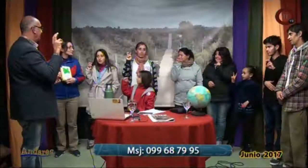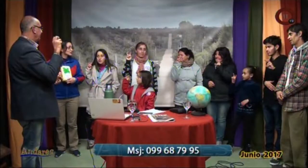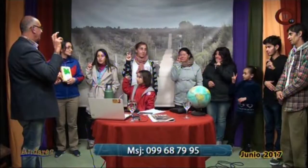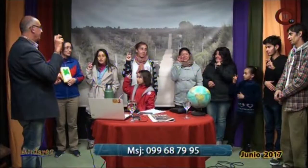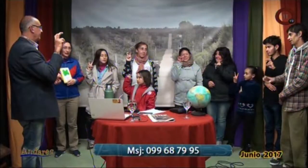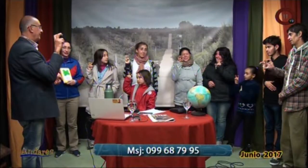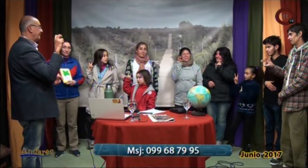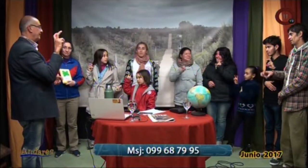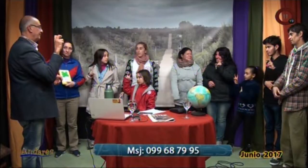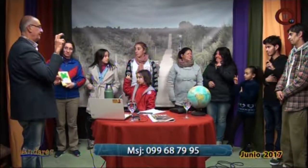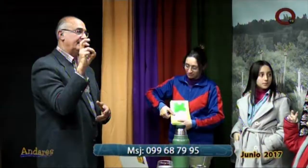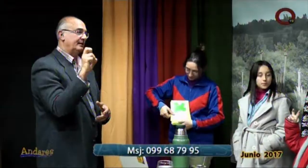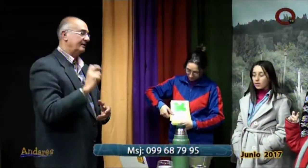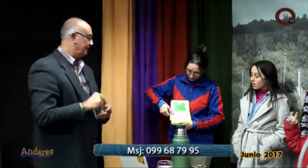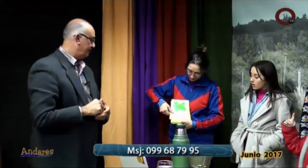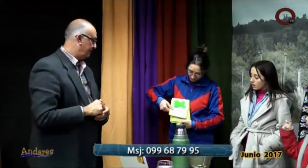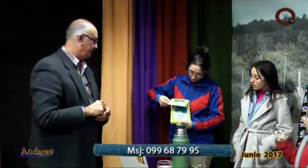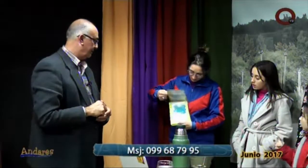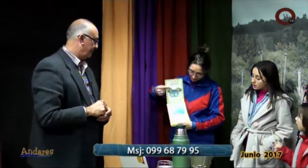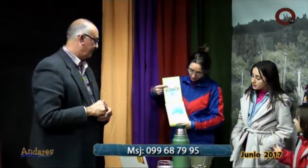Verde Verde